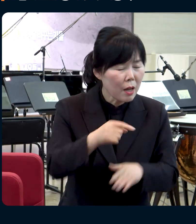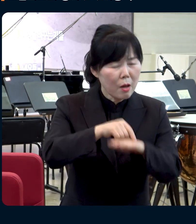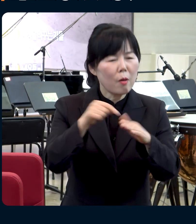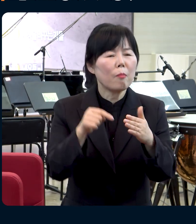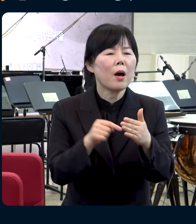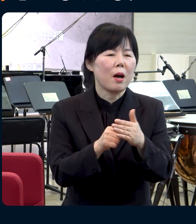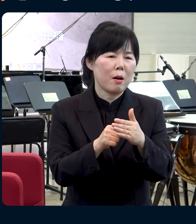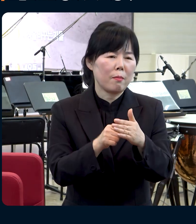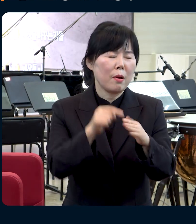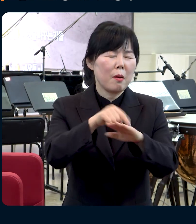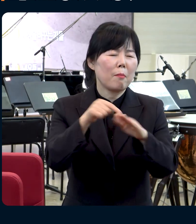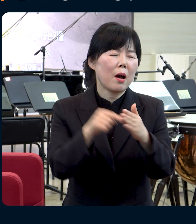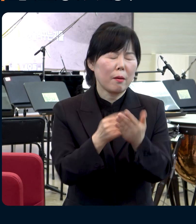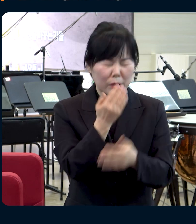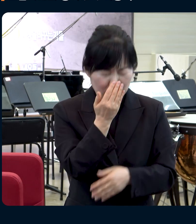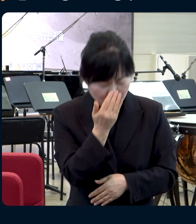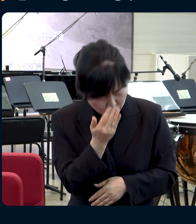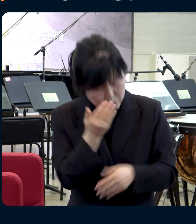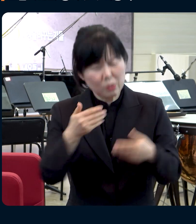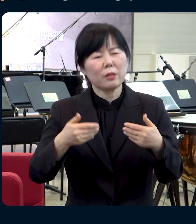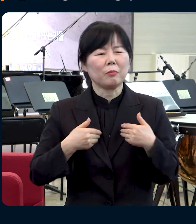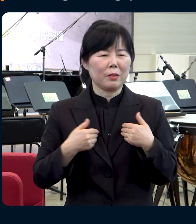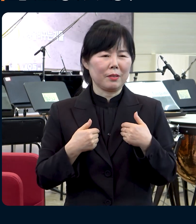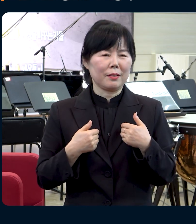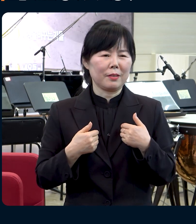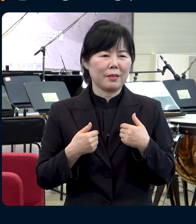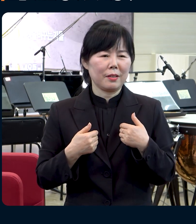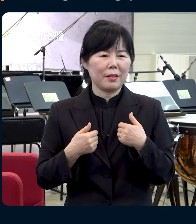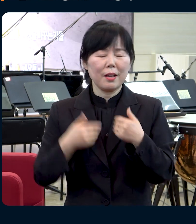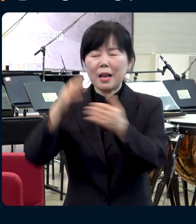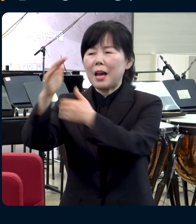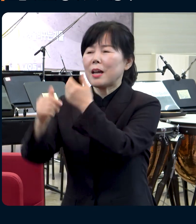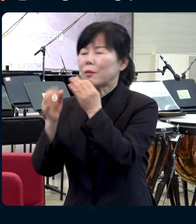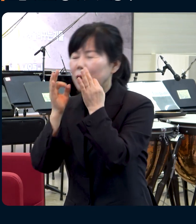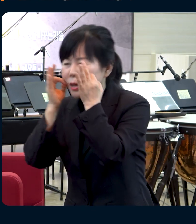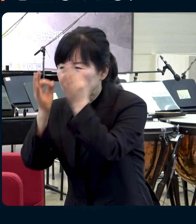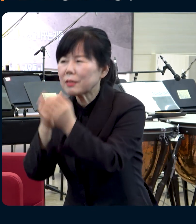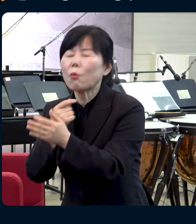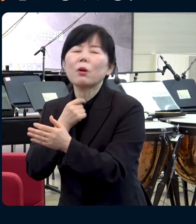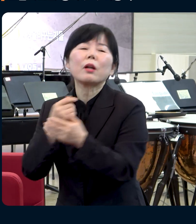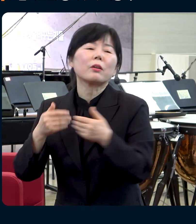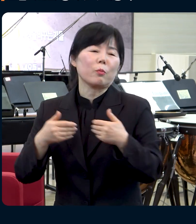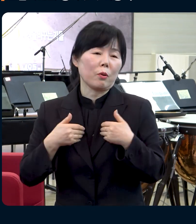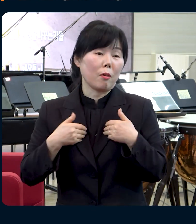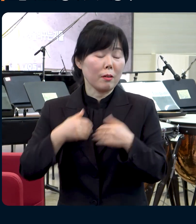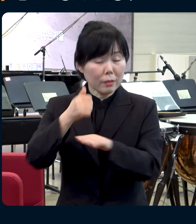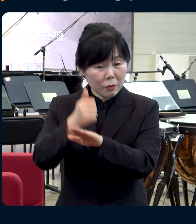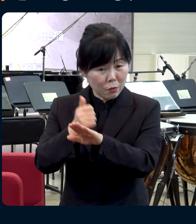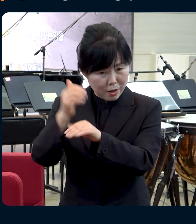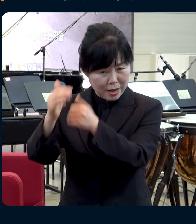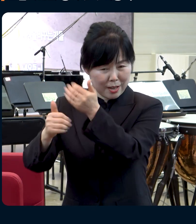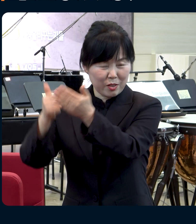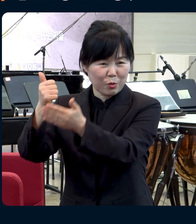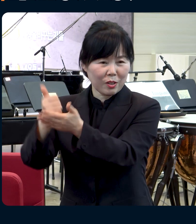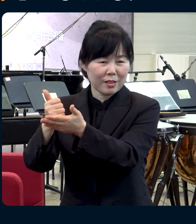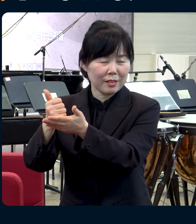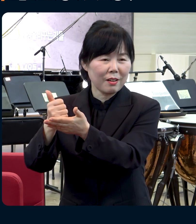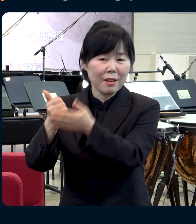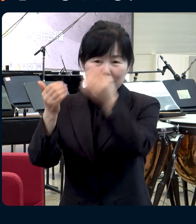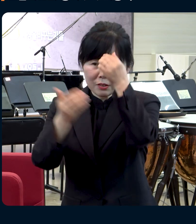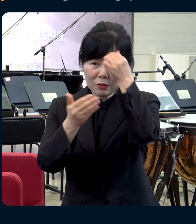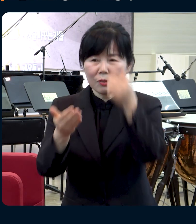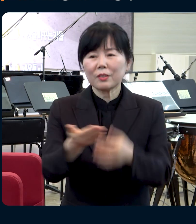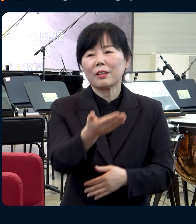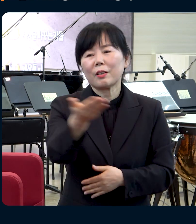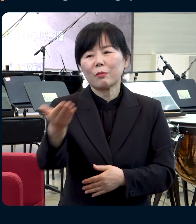겁니다. 심령이 낮아지는 거예요. 주님을 갈급하는 것입니다. 그리할 때 하나님께서 우리 귀한 호산나 교회